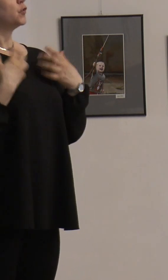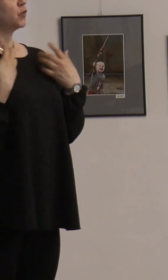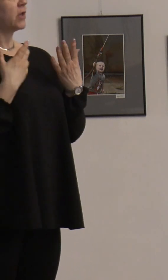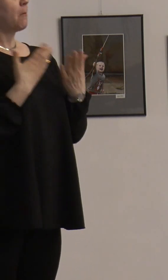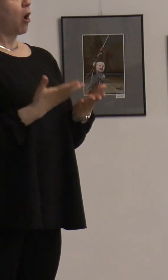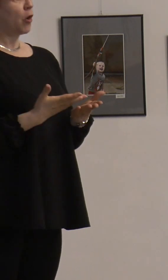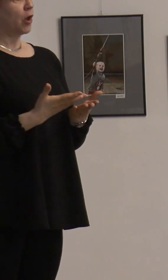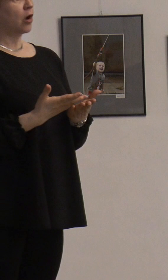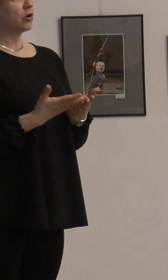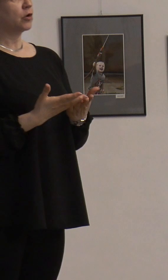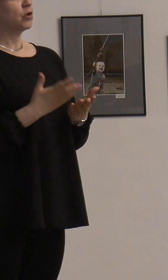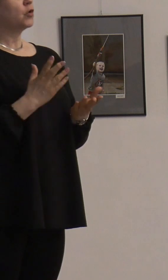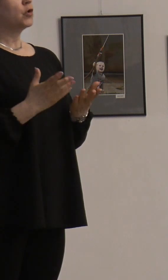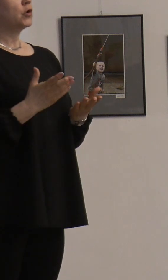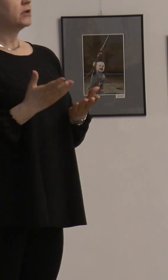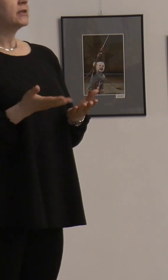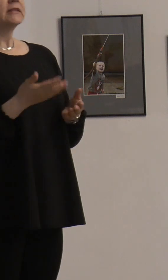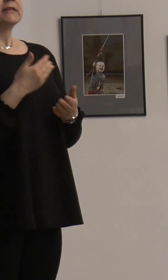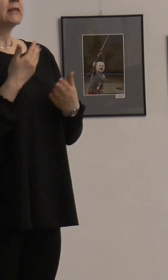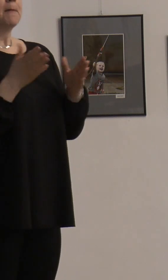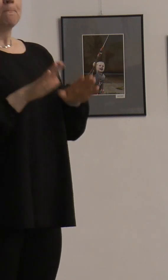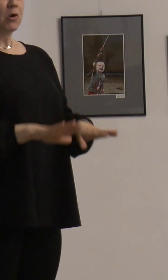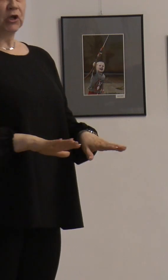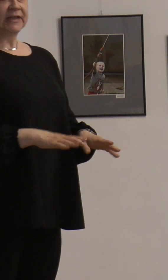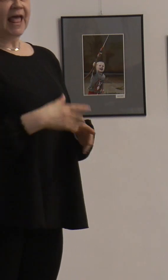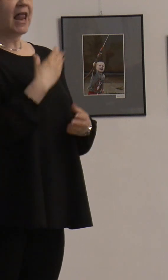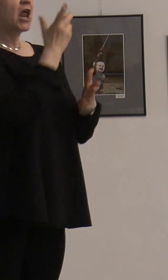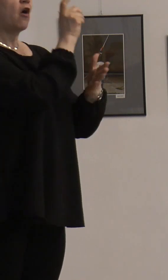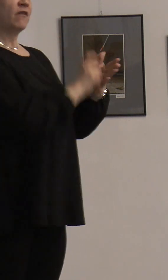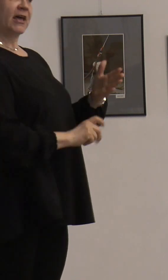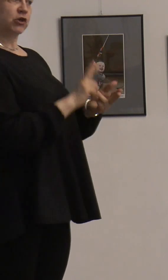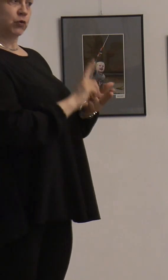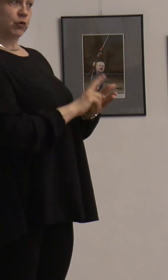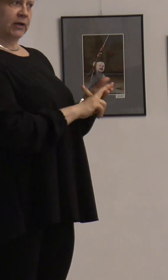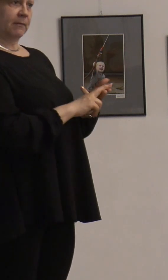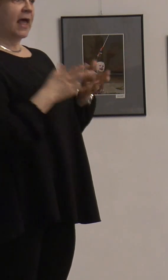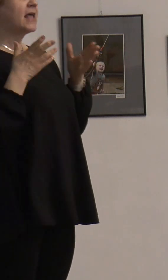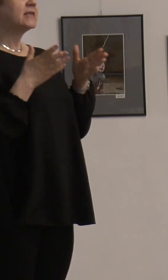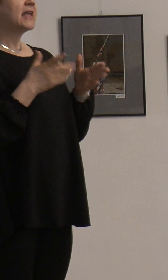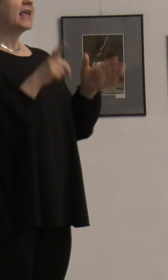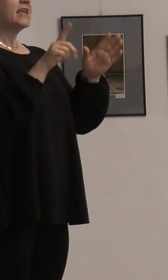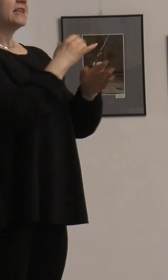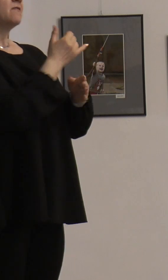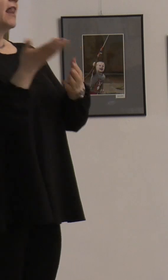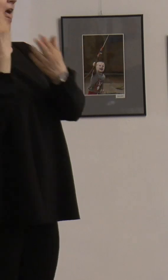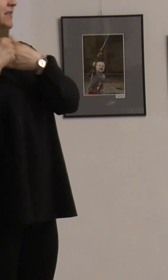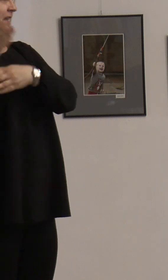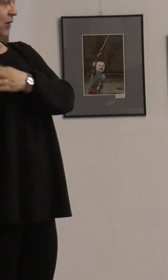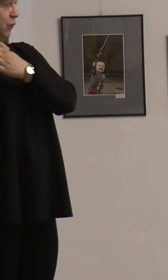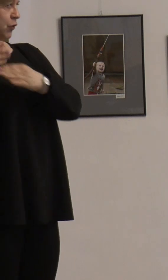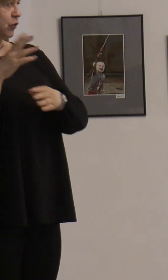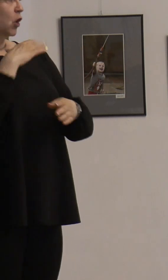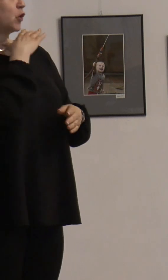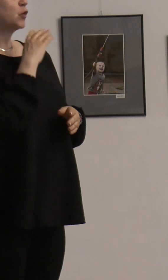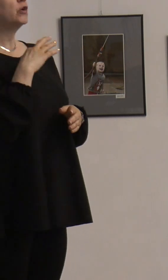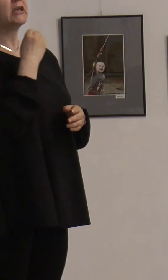annak, hogy nem maradt el a vers ünnepe. Hiszen 7 évvel ezelőtt, amikor